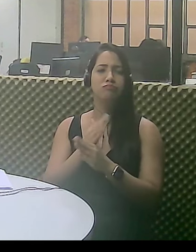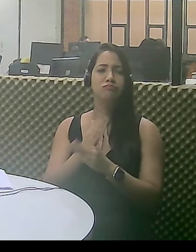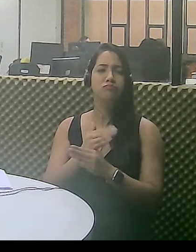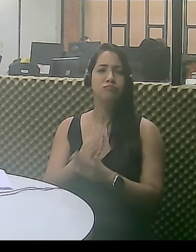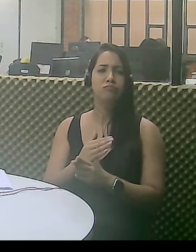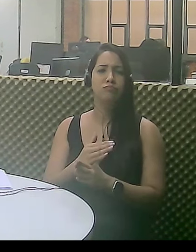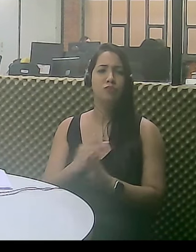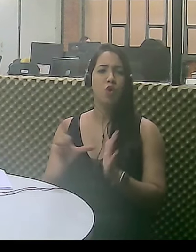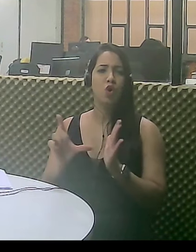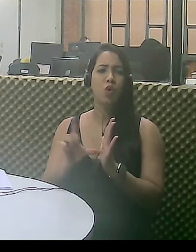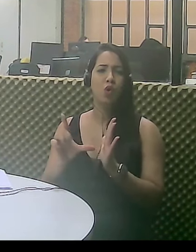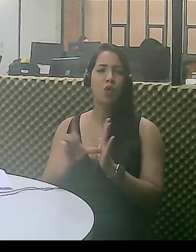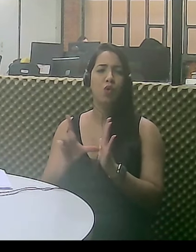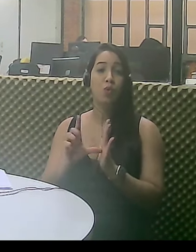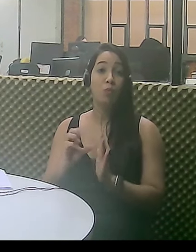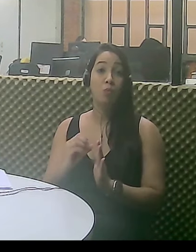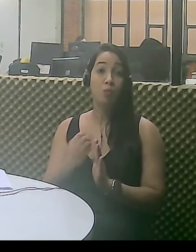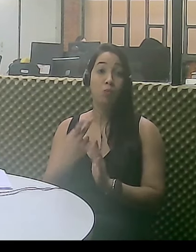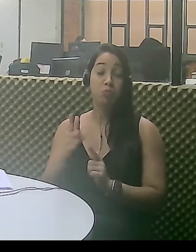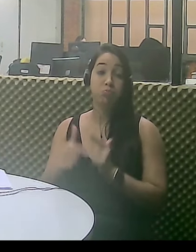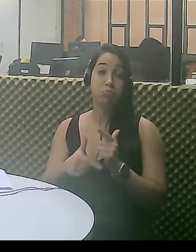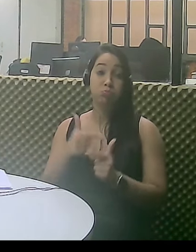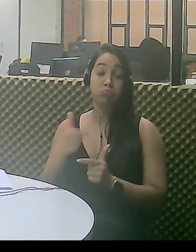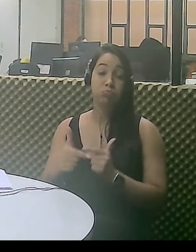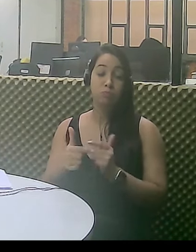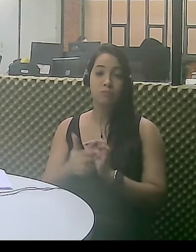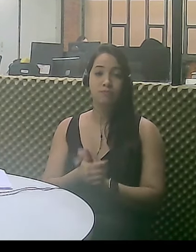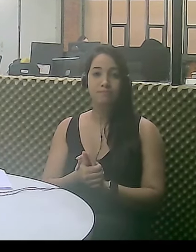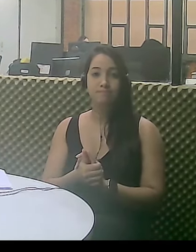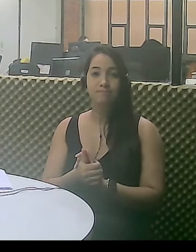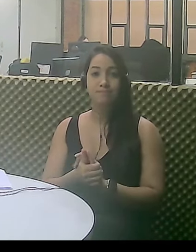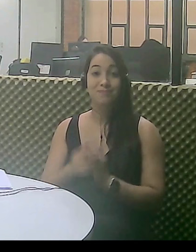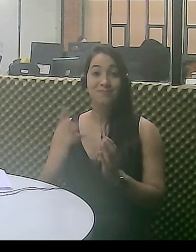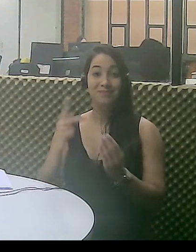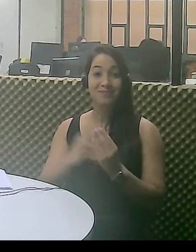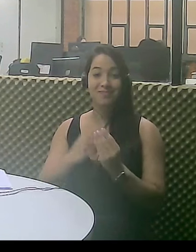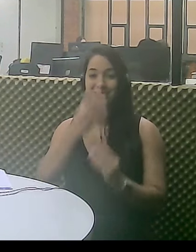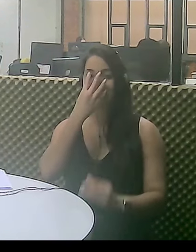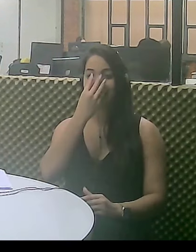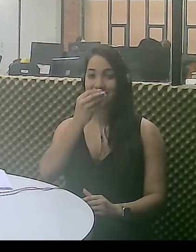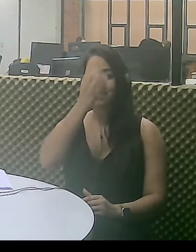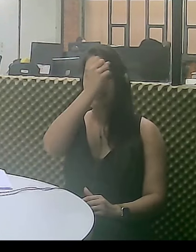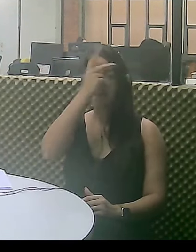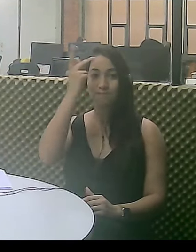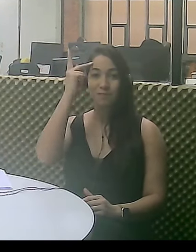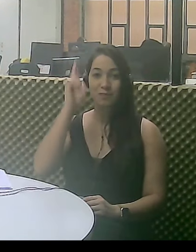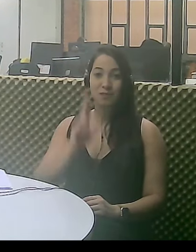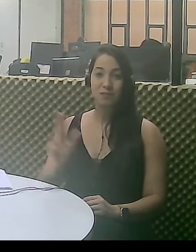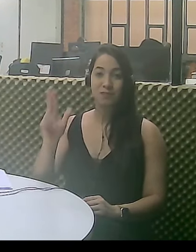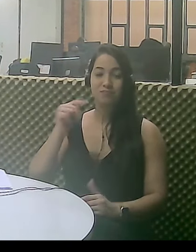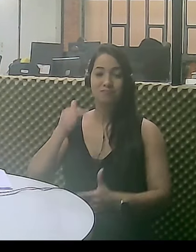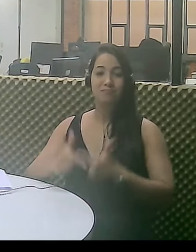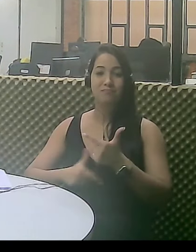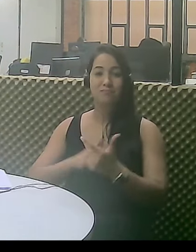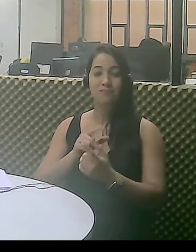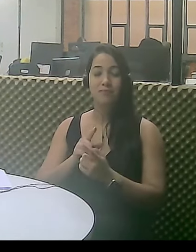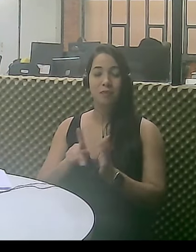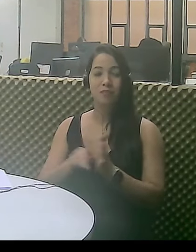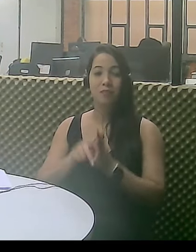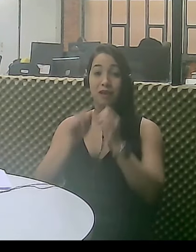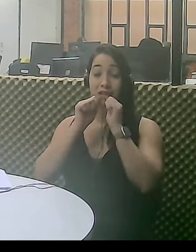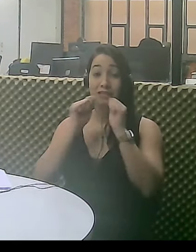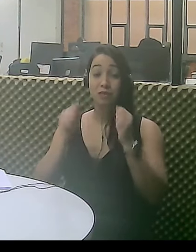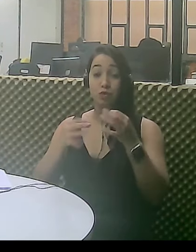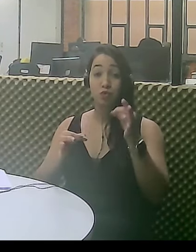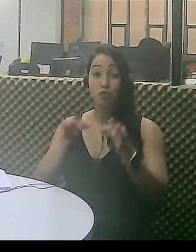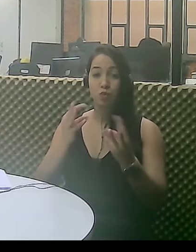irregulares de estabelecimento ou prestadores de serviço. Com o Procon Móvel, a Prefeitura de Uberlândia leva um serviço de assessoria jurídica